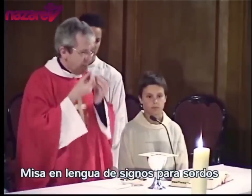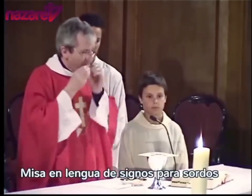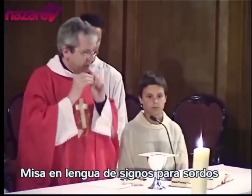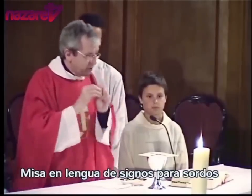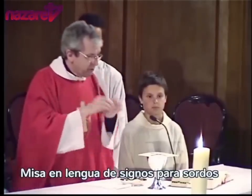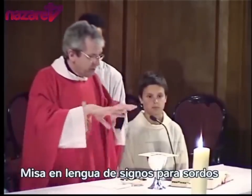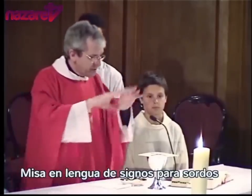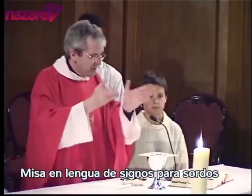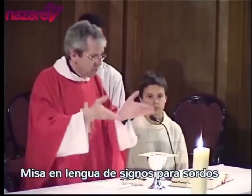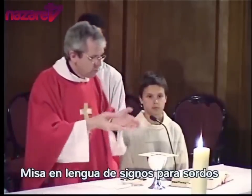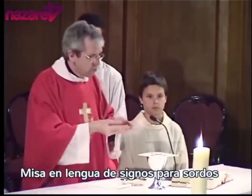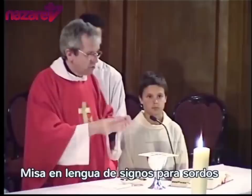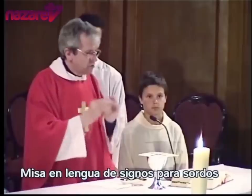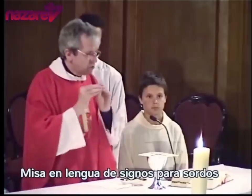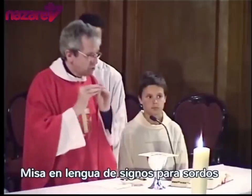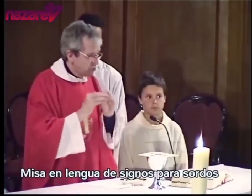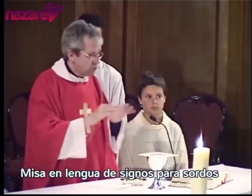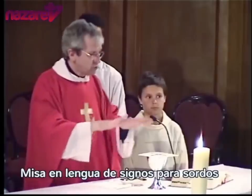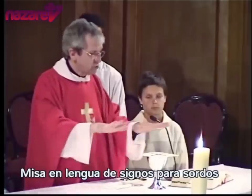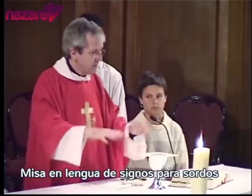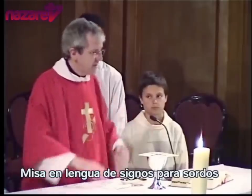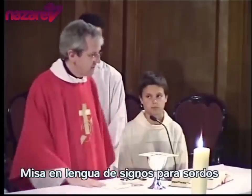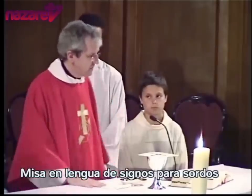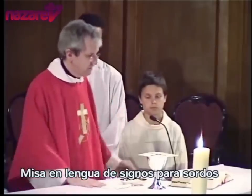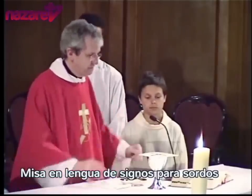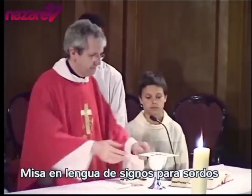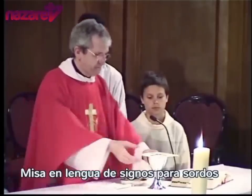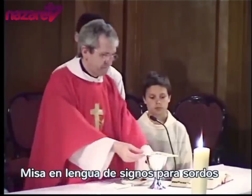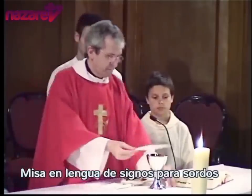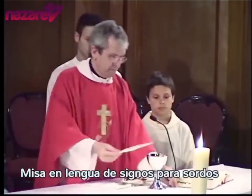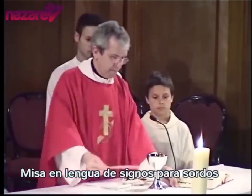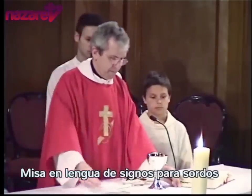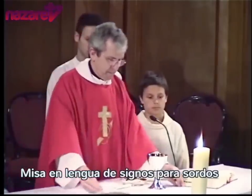nuestro, por quien concedes al mundo todos los bienes.